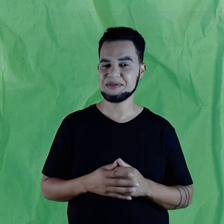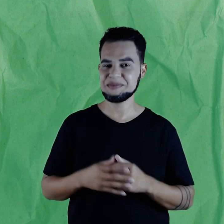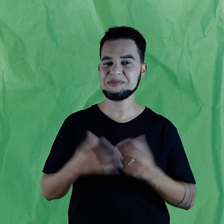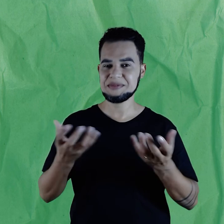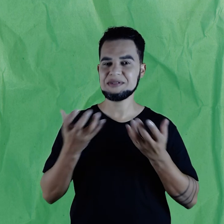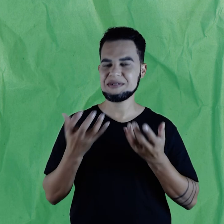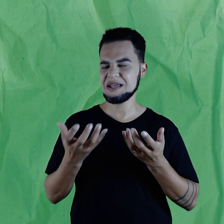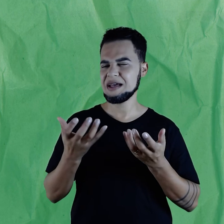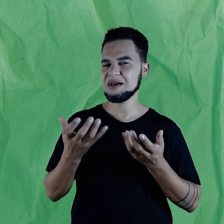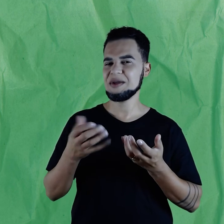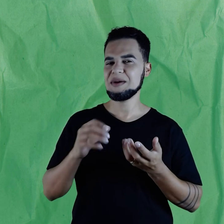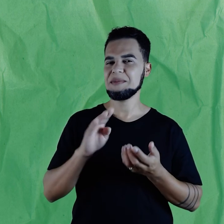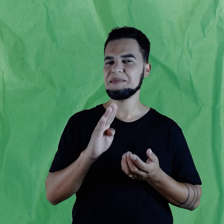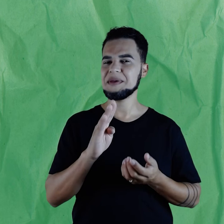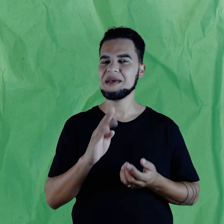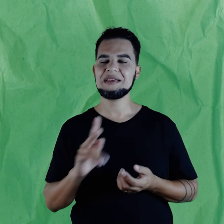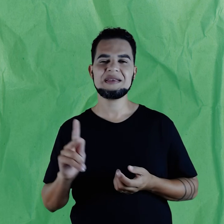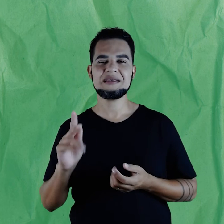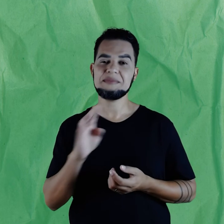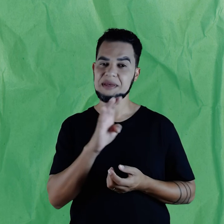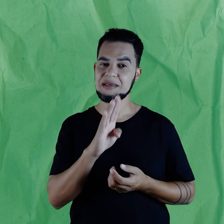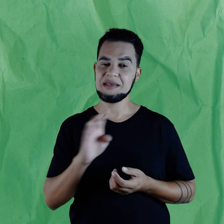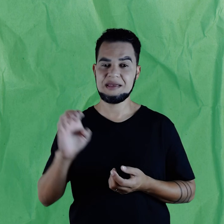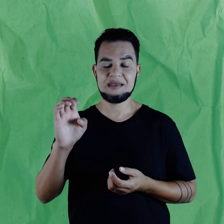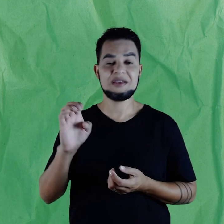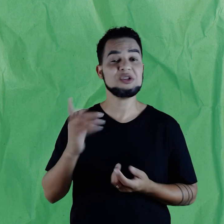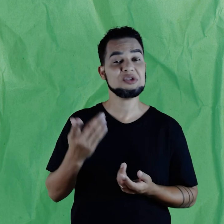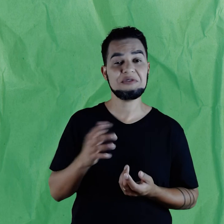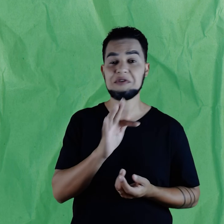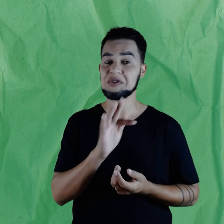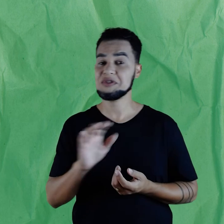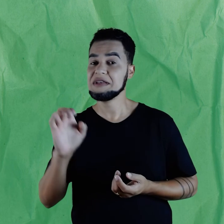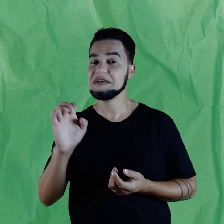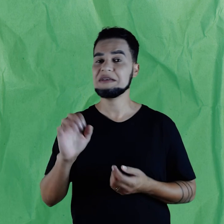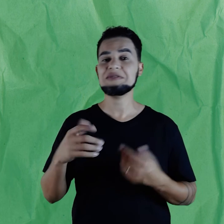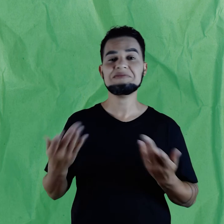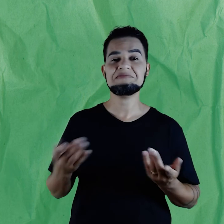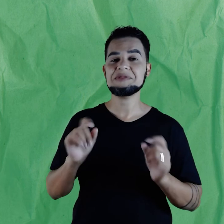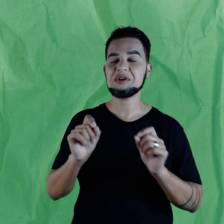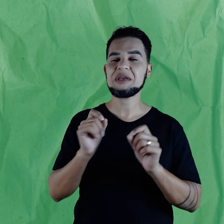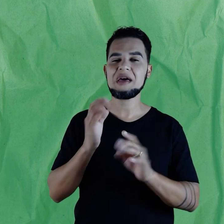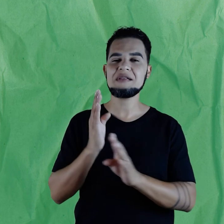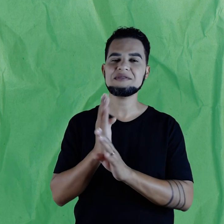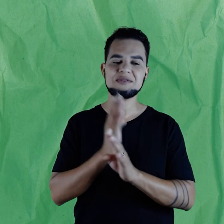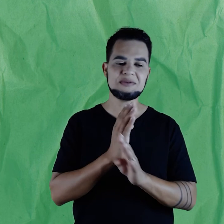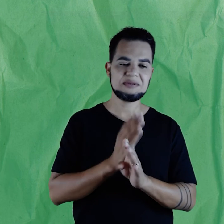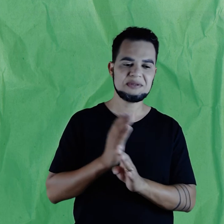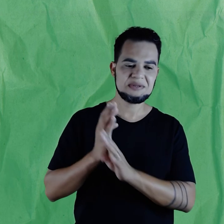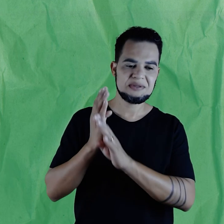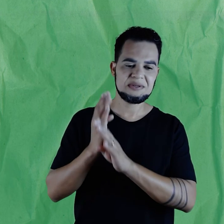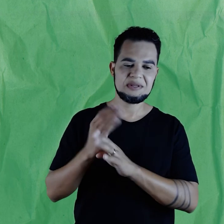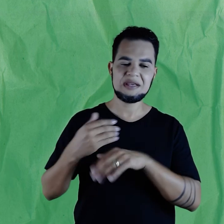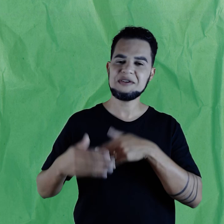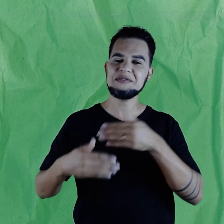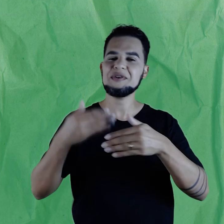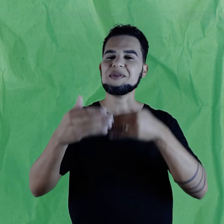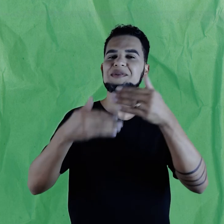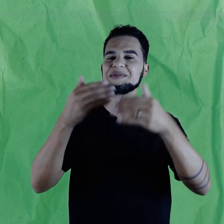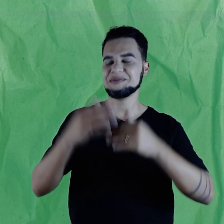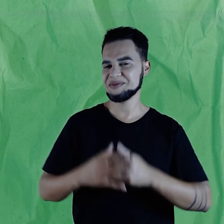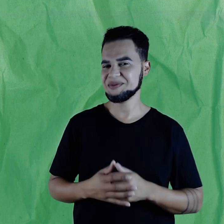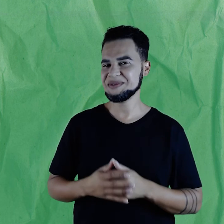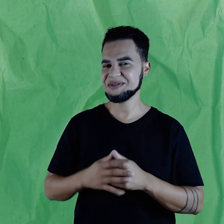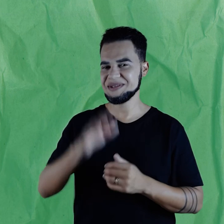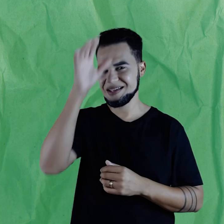focar em back-end, eu quero focar em front-end, ou então eu quero ir descobrindo aos poucos, né, e evoluindo